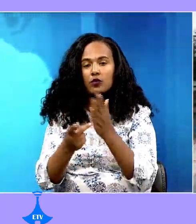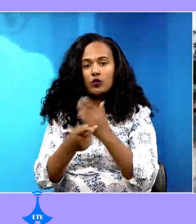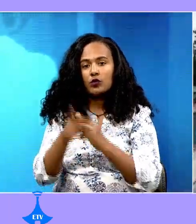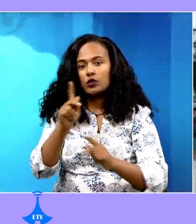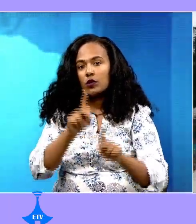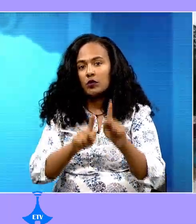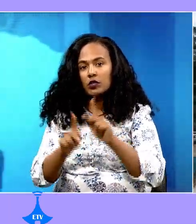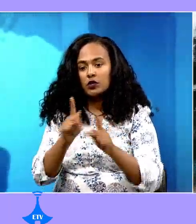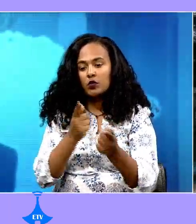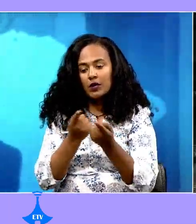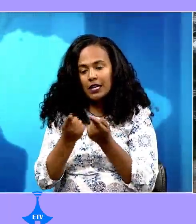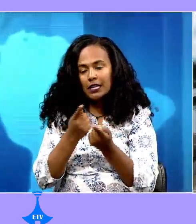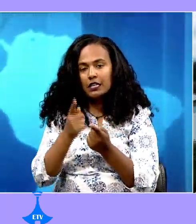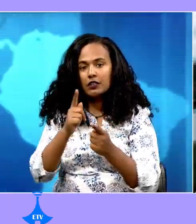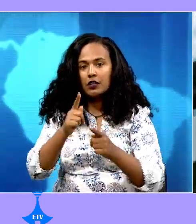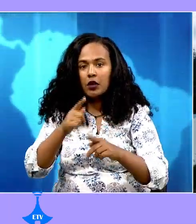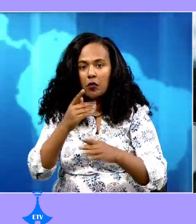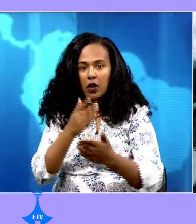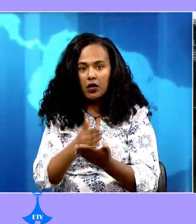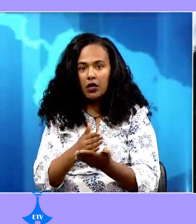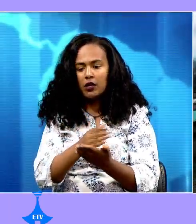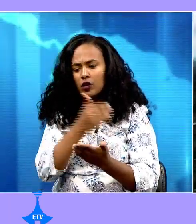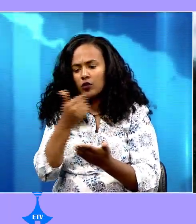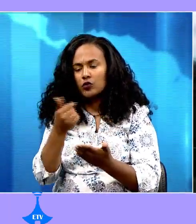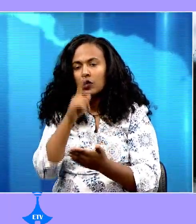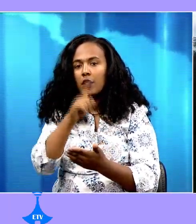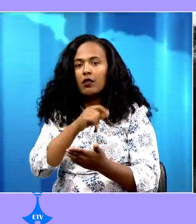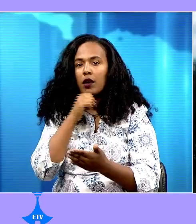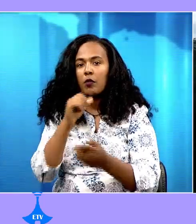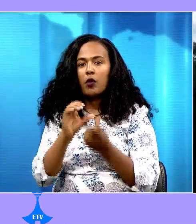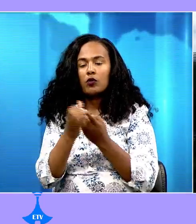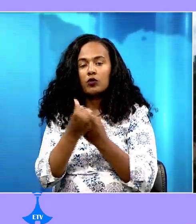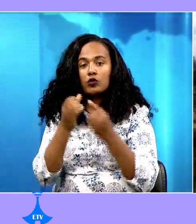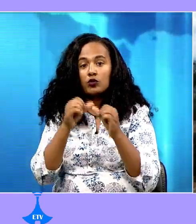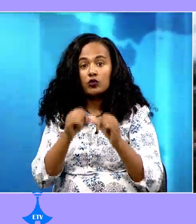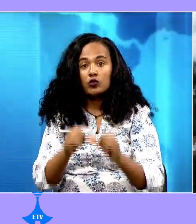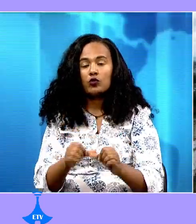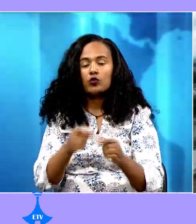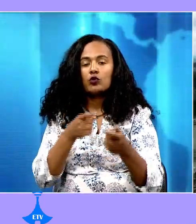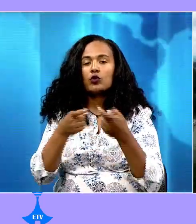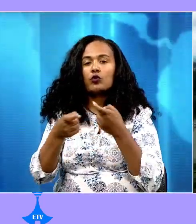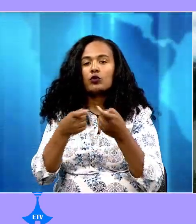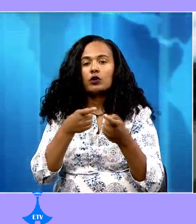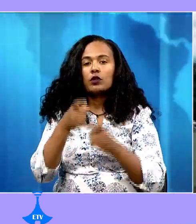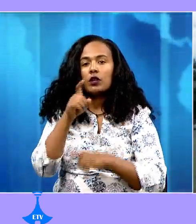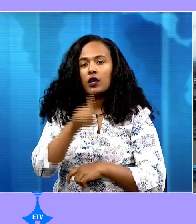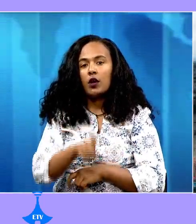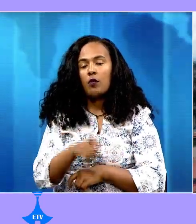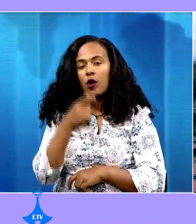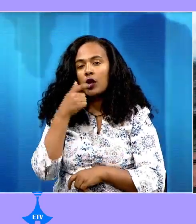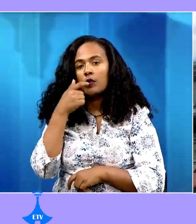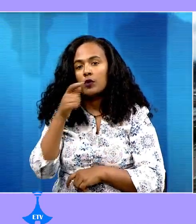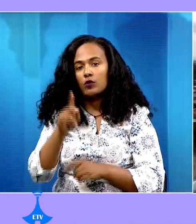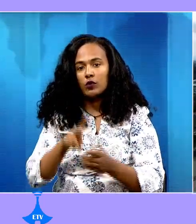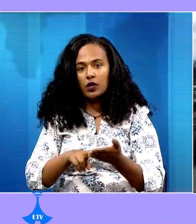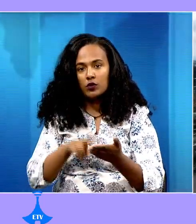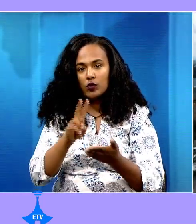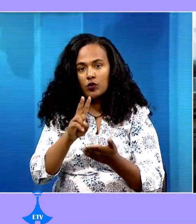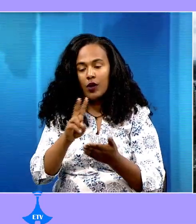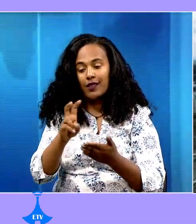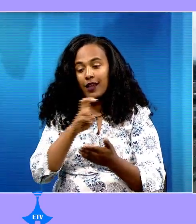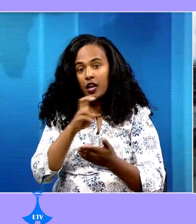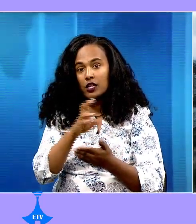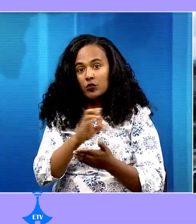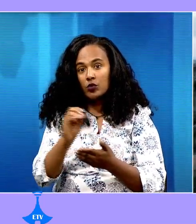ህብረተሰቡ ለንግድ ለፓርኪንግና ለሌሎች ለተገባ ሁኔታዎች እንዳይወዱ ሊቆጣጠር ይገባል የሚሉን አንስተዋል።